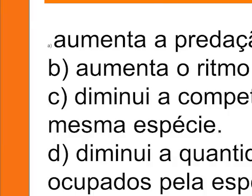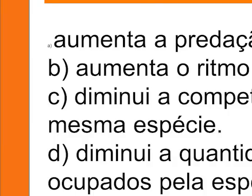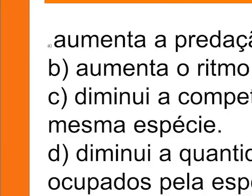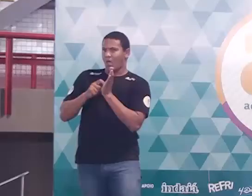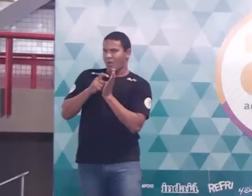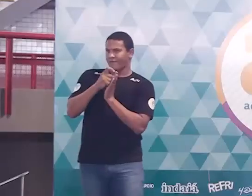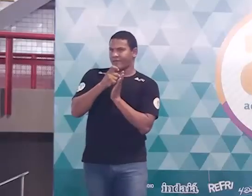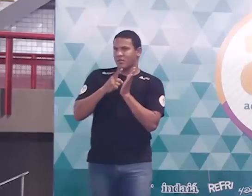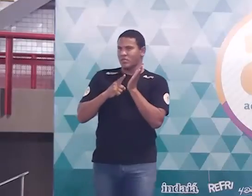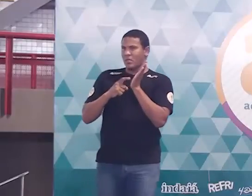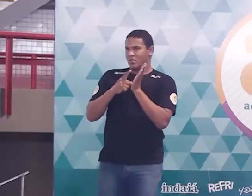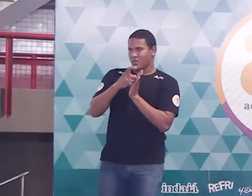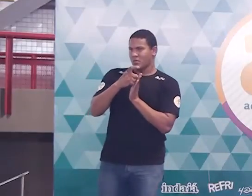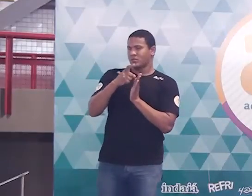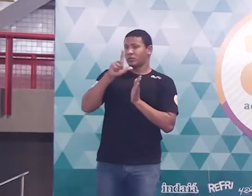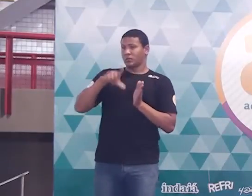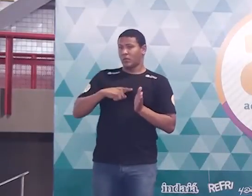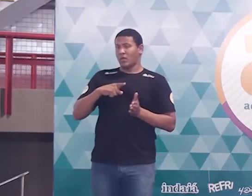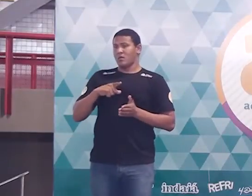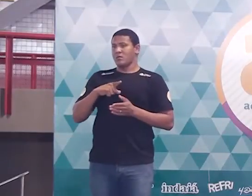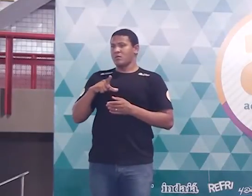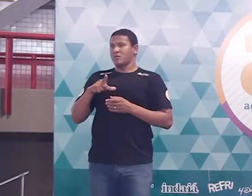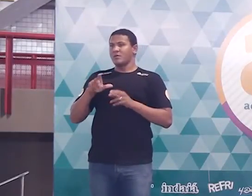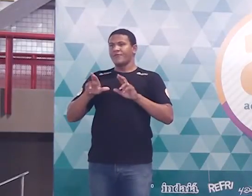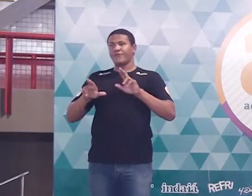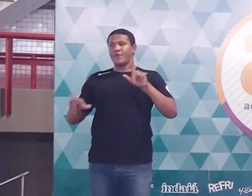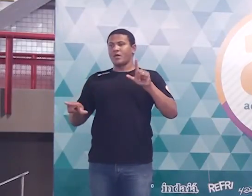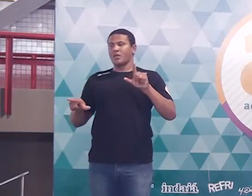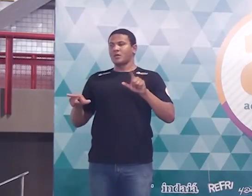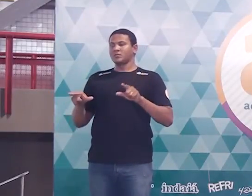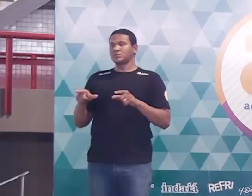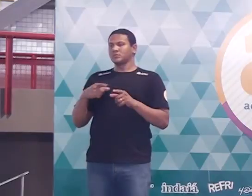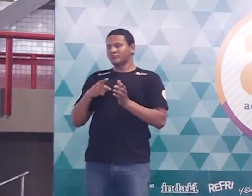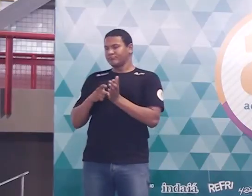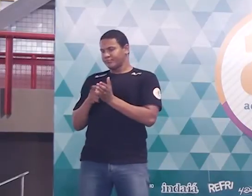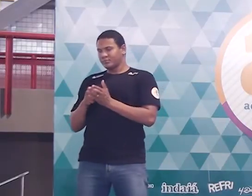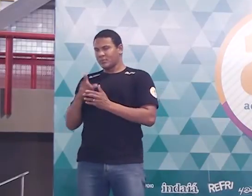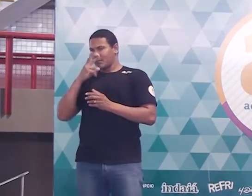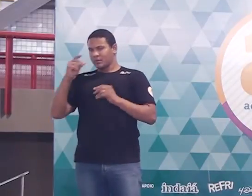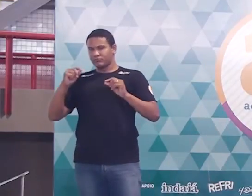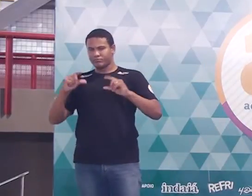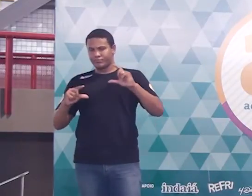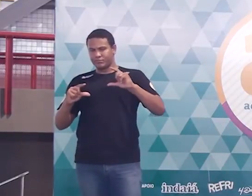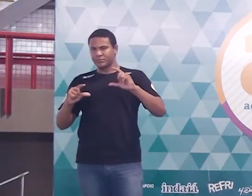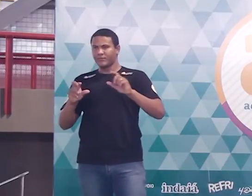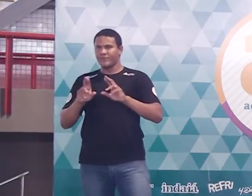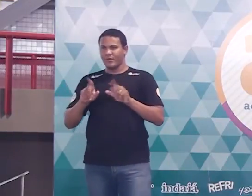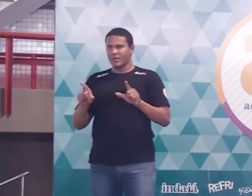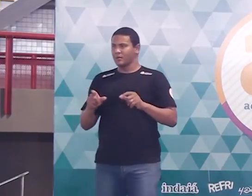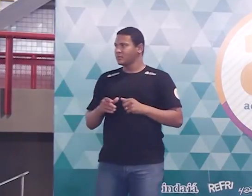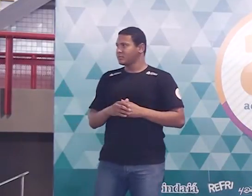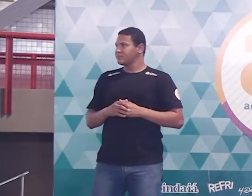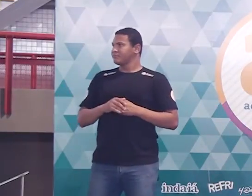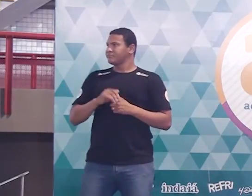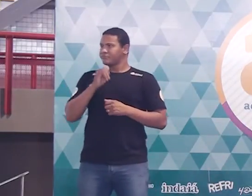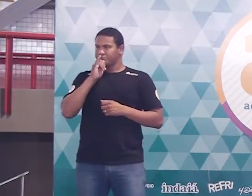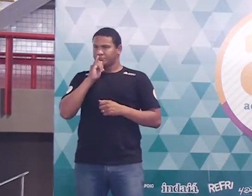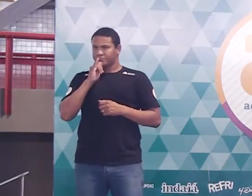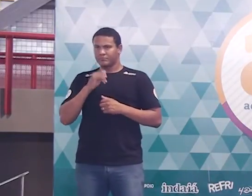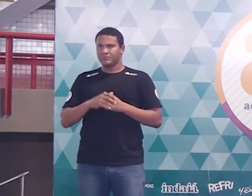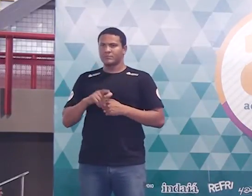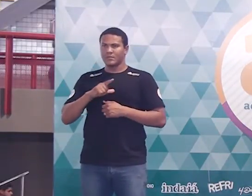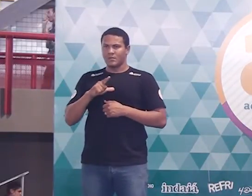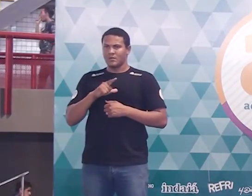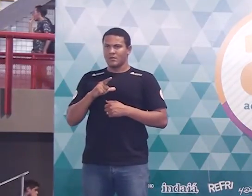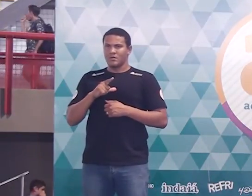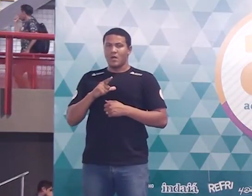têm aspectos morfológicos diferentes do adulto. Vou te dar um outro grande exemplo. Nos insetos, a maioria